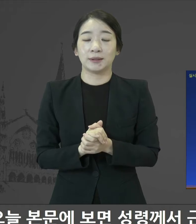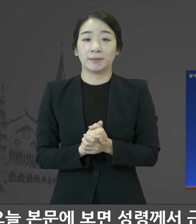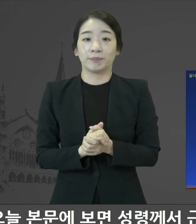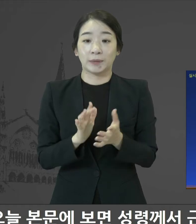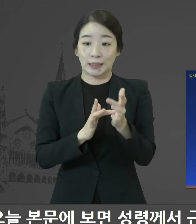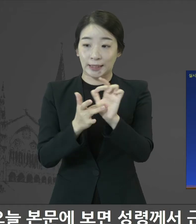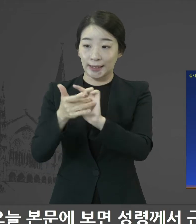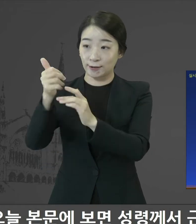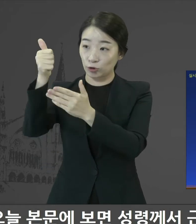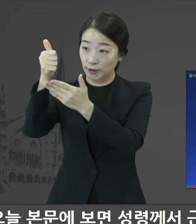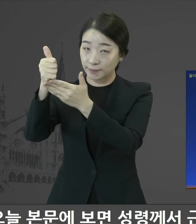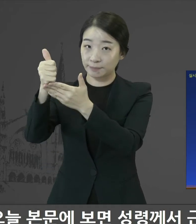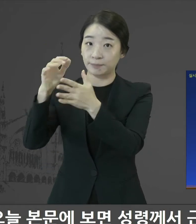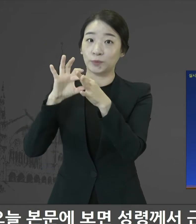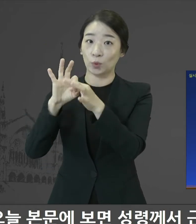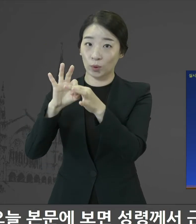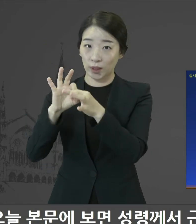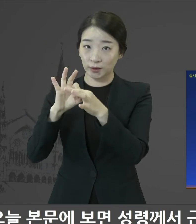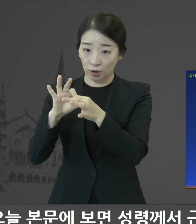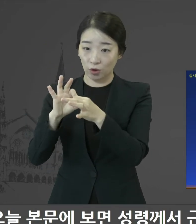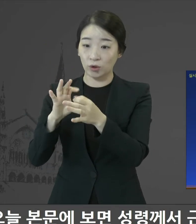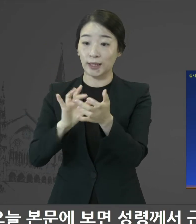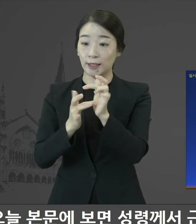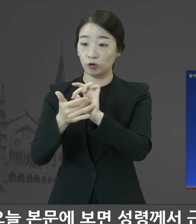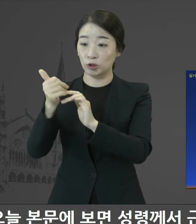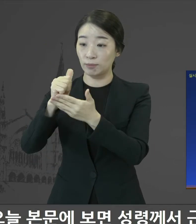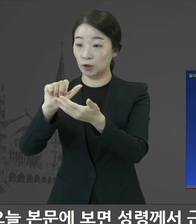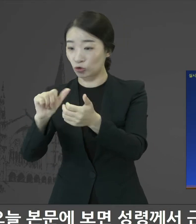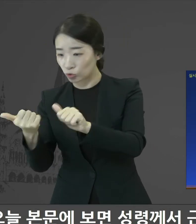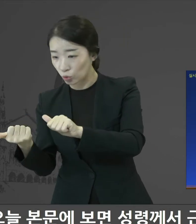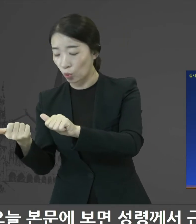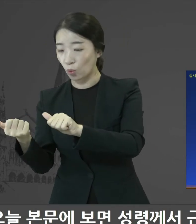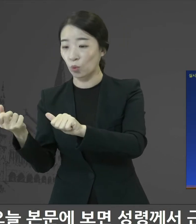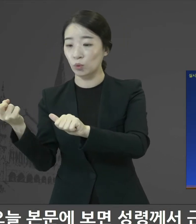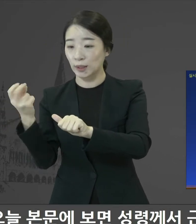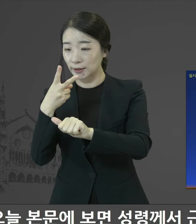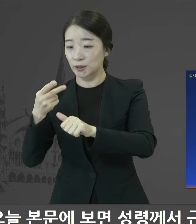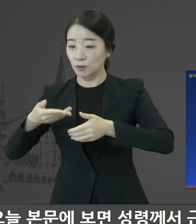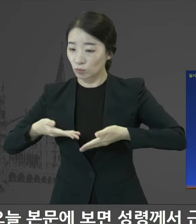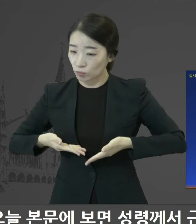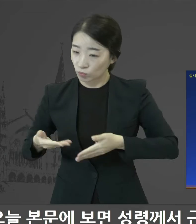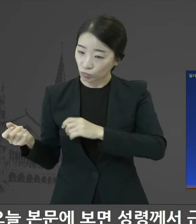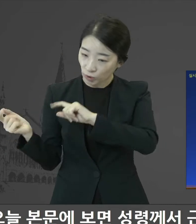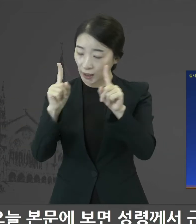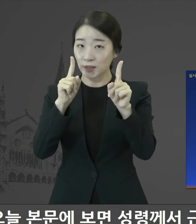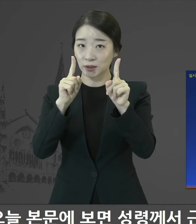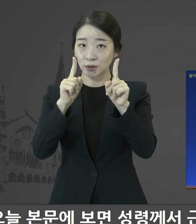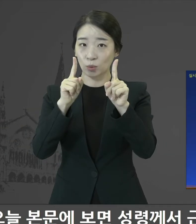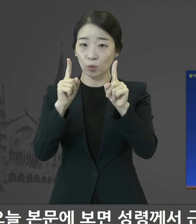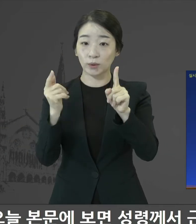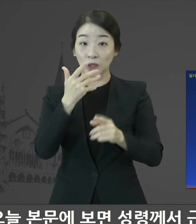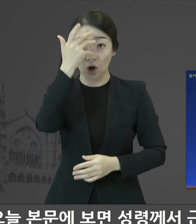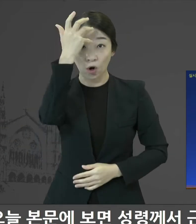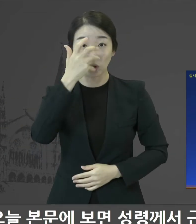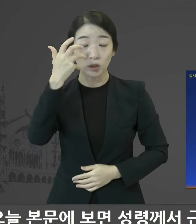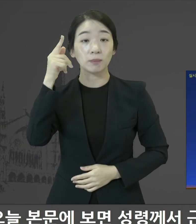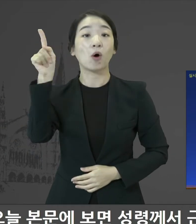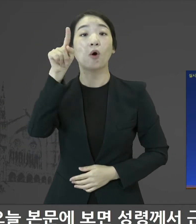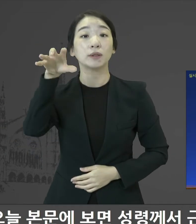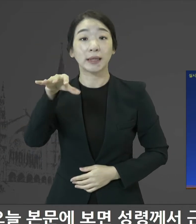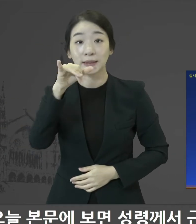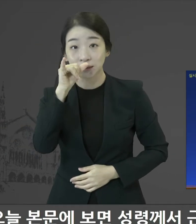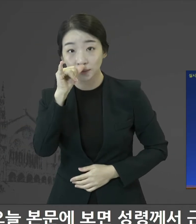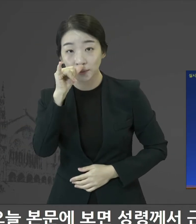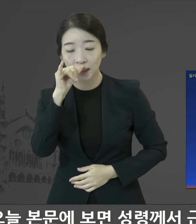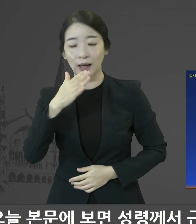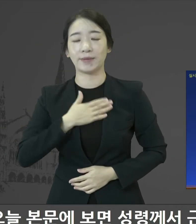예수님을 통해서, 예수님의 특별히 죽으시고 부활하신 다음에 성령님께서는 어디에 계십니까? 내 안에 오셔,